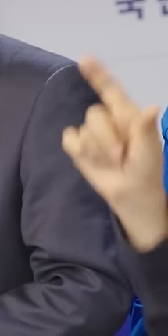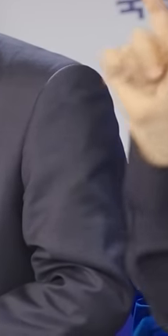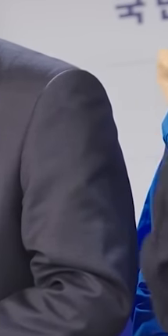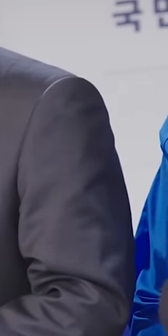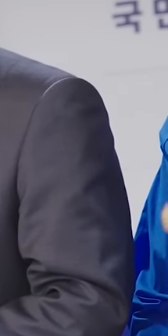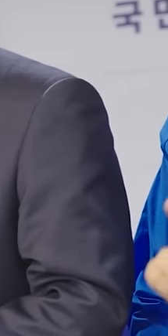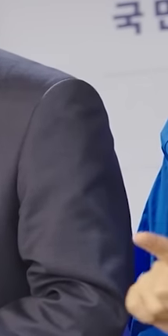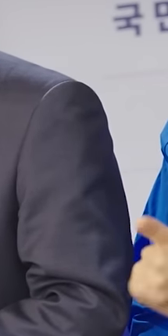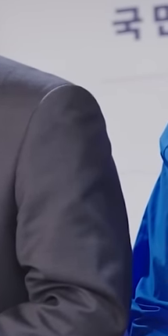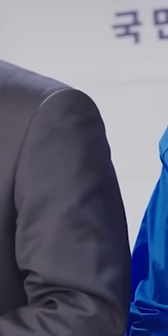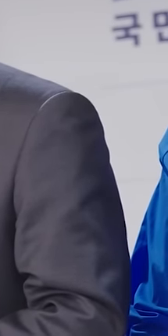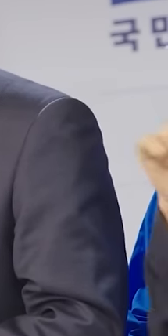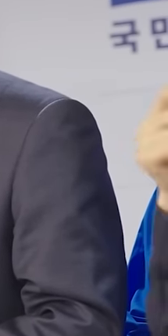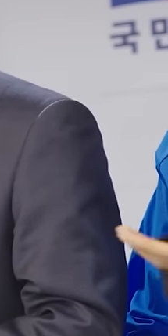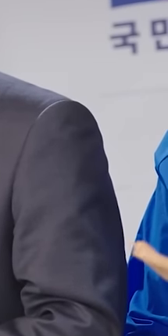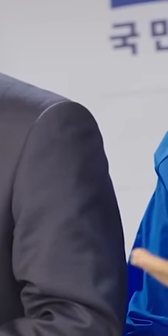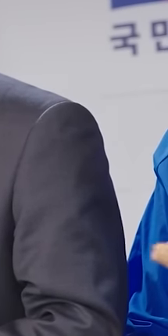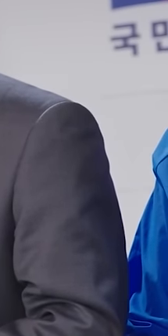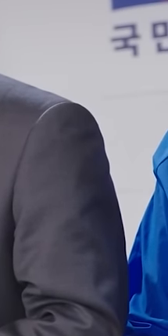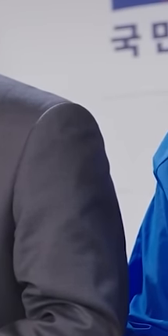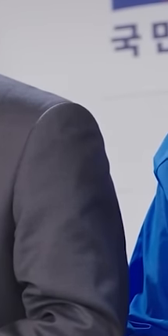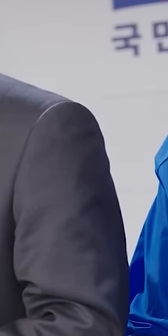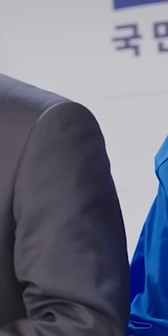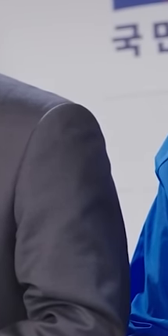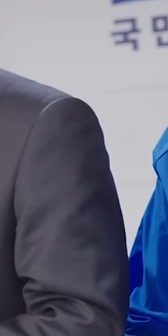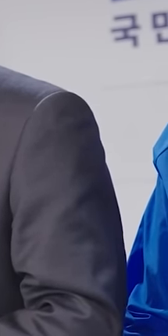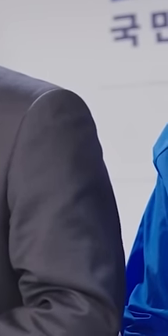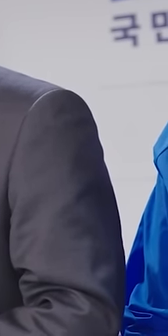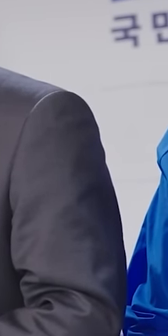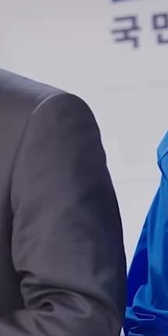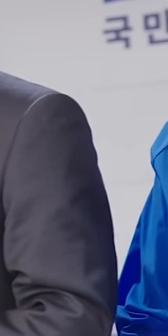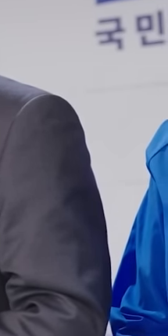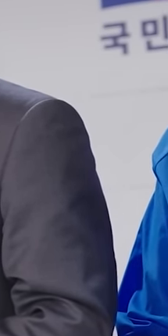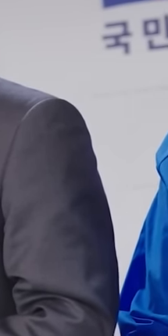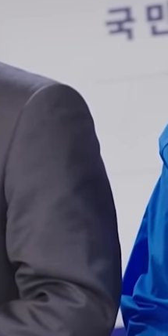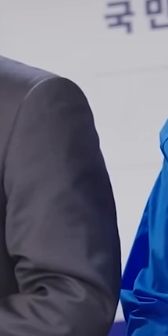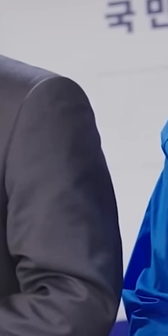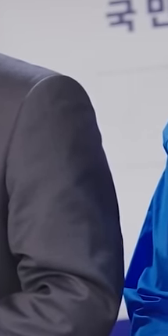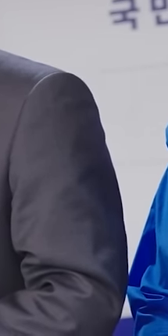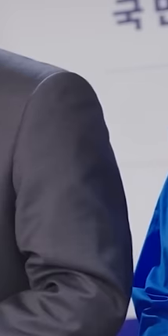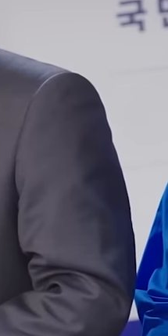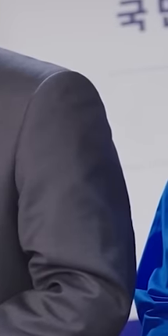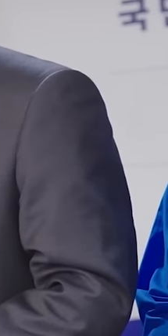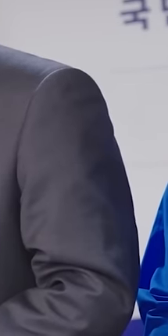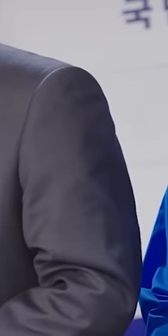삶이 운명이 바로 여러분들 손에 달려 있지 않습니까?